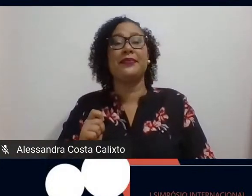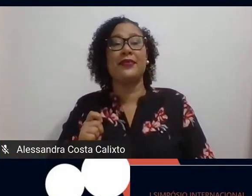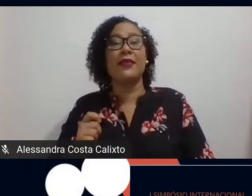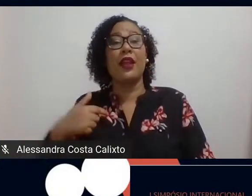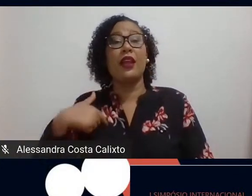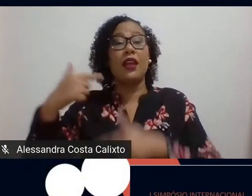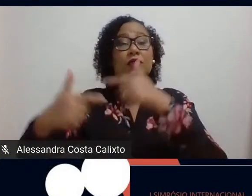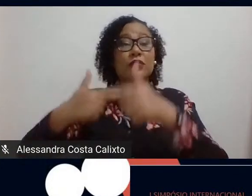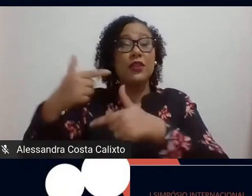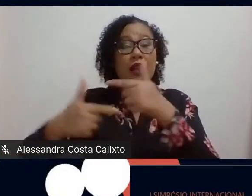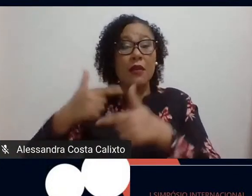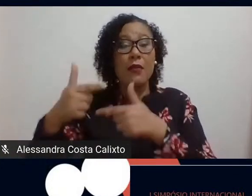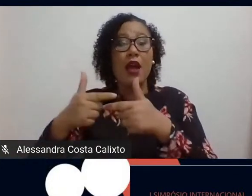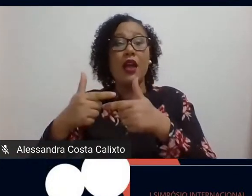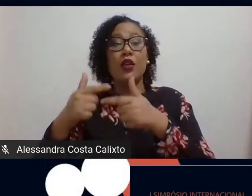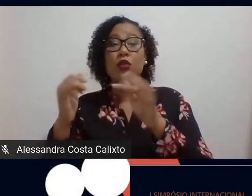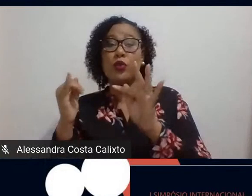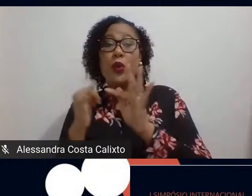é o meu